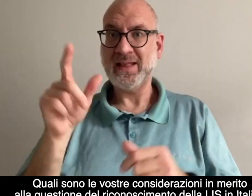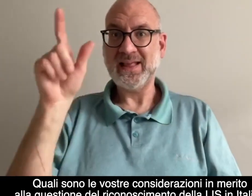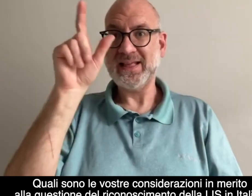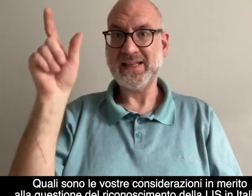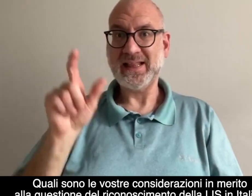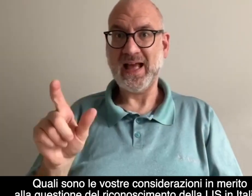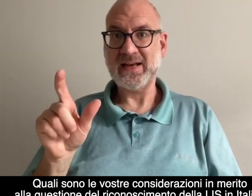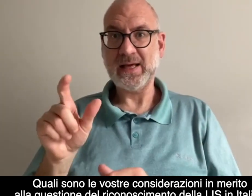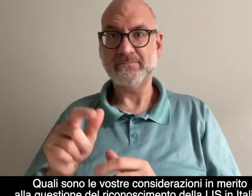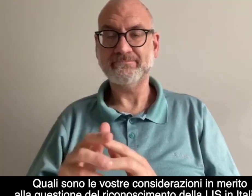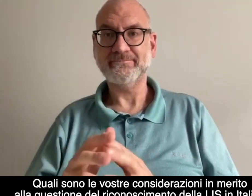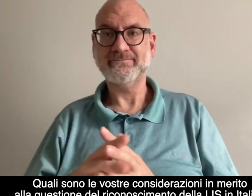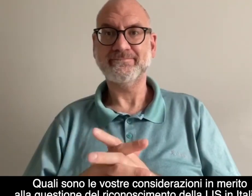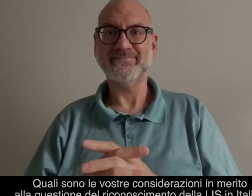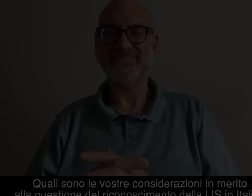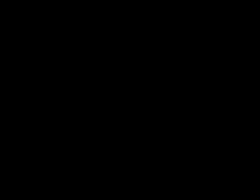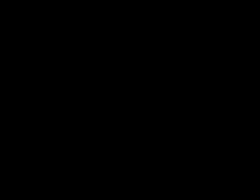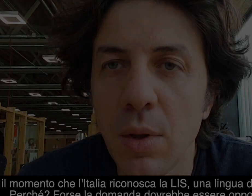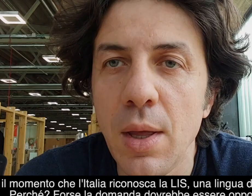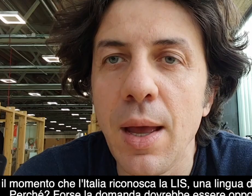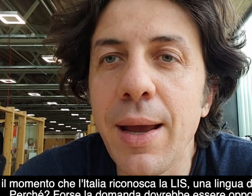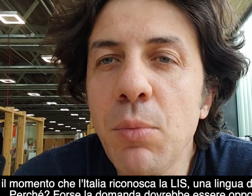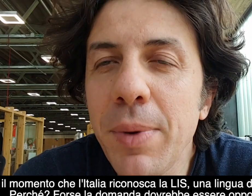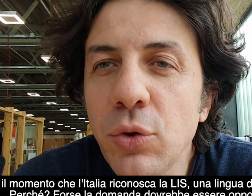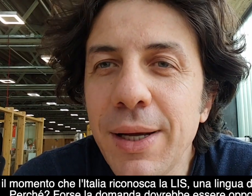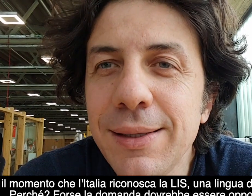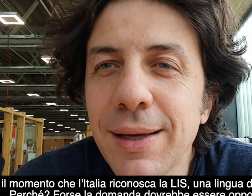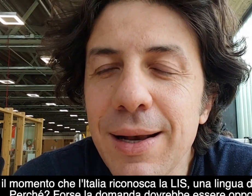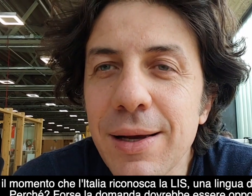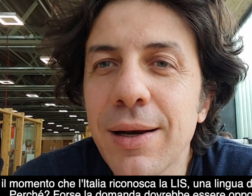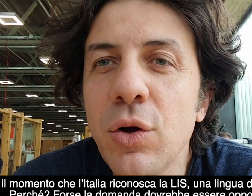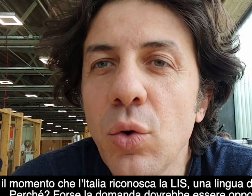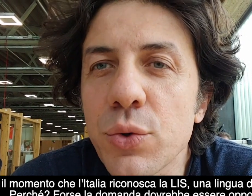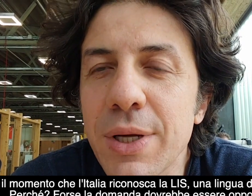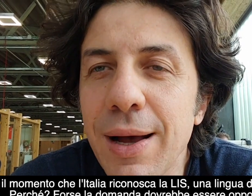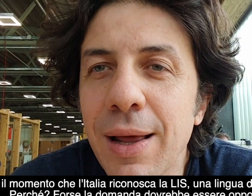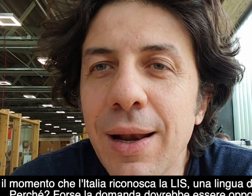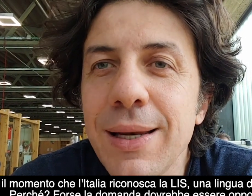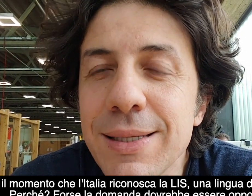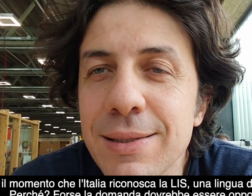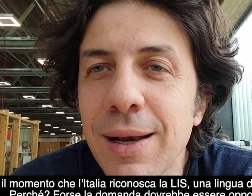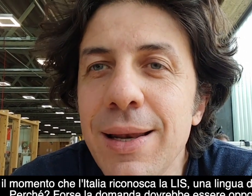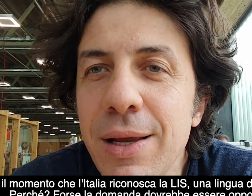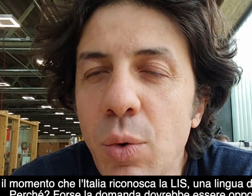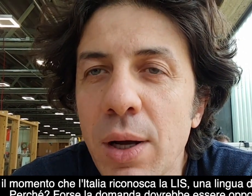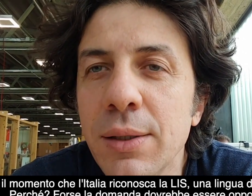italia è il momento che l'italia riconosca la lis la lingua dei